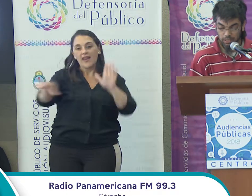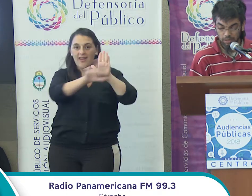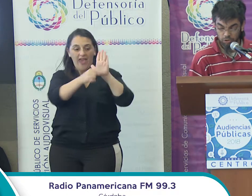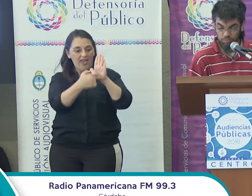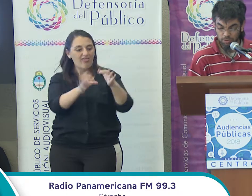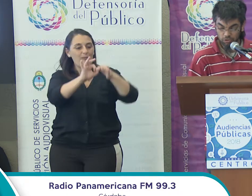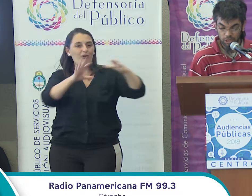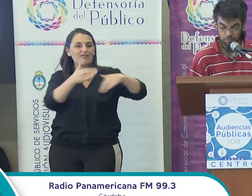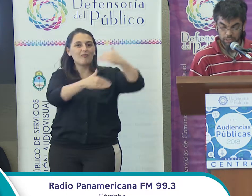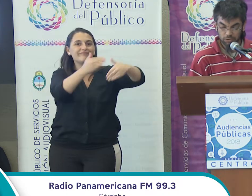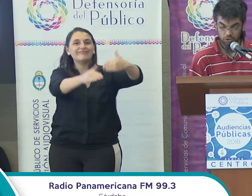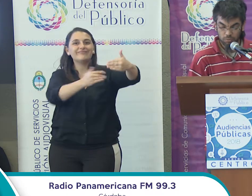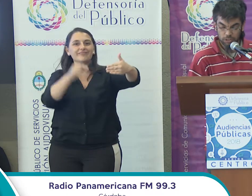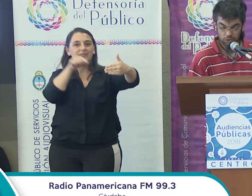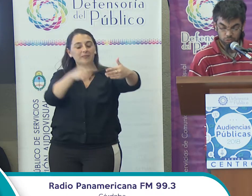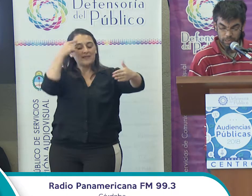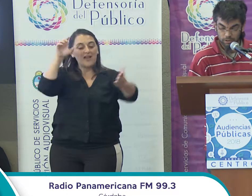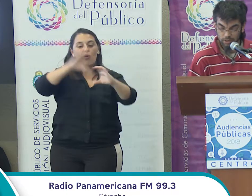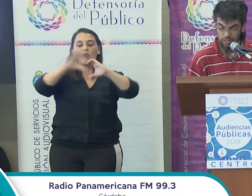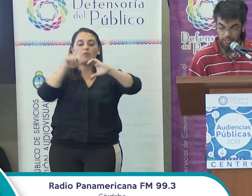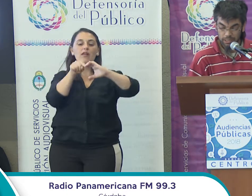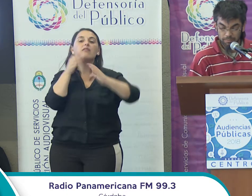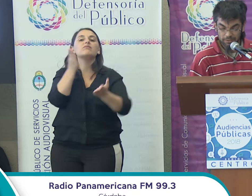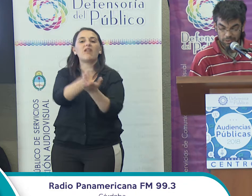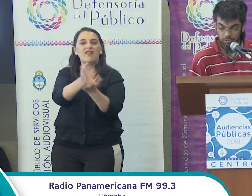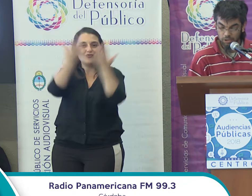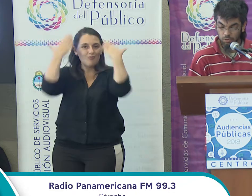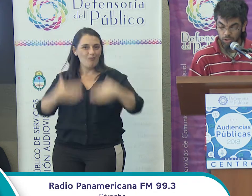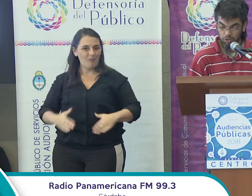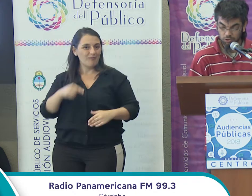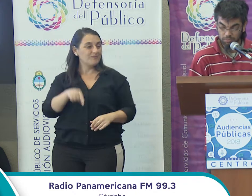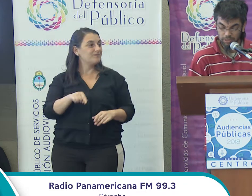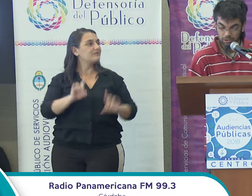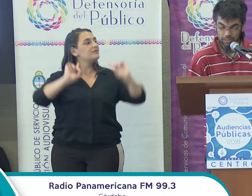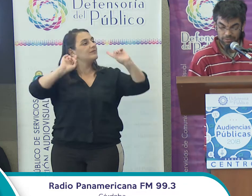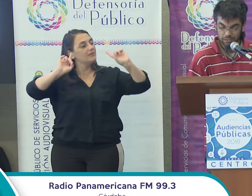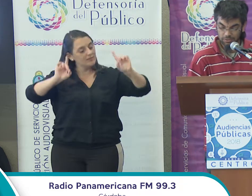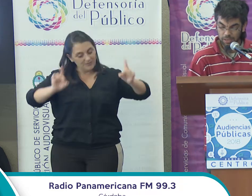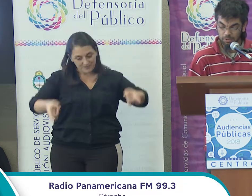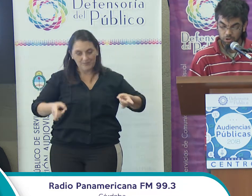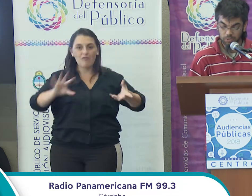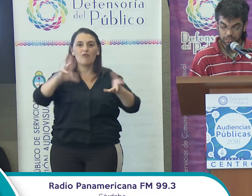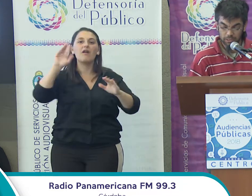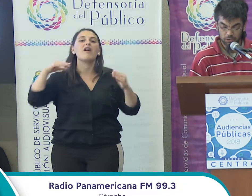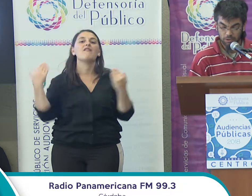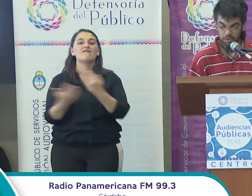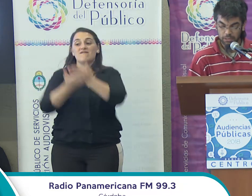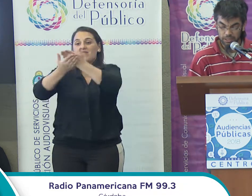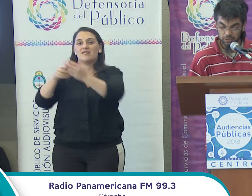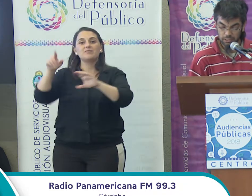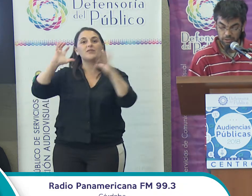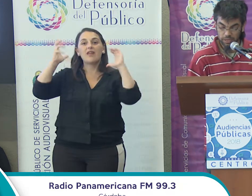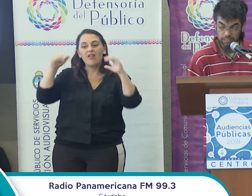que estableció como piso la comunicación con un derecho humano y que además implicó un reconocimiento de la existencia de medios comunitarios